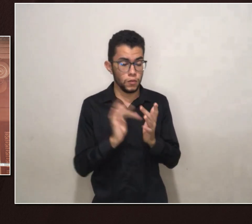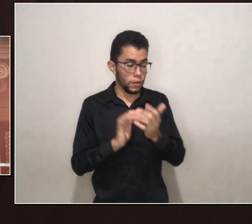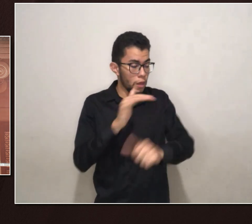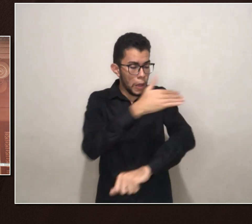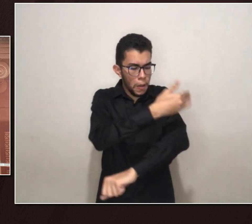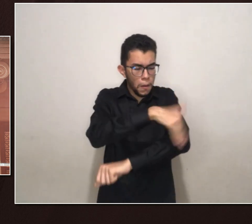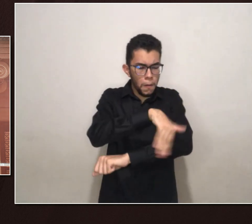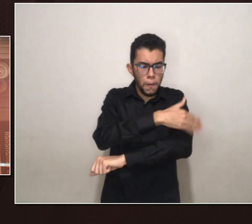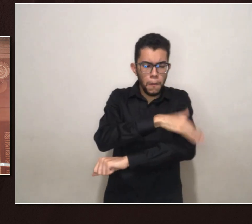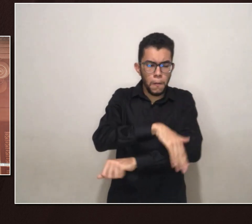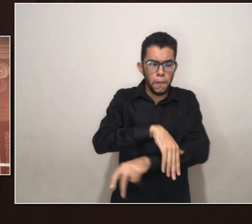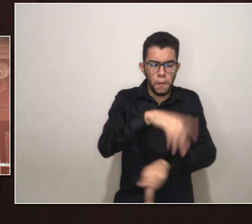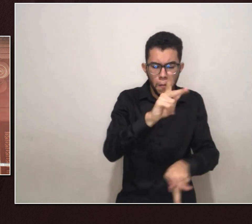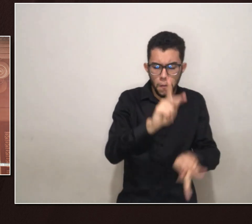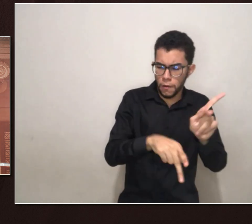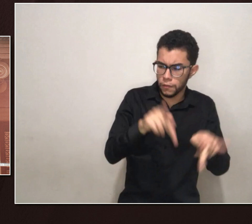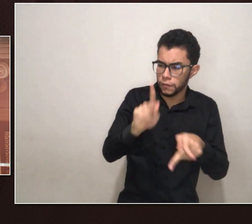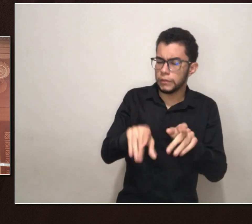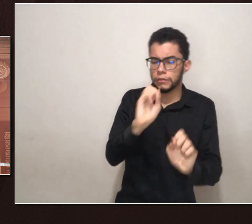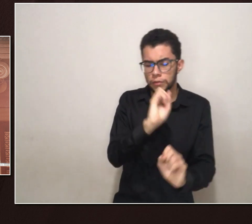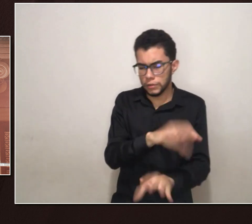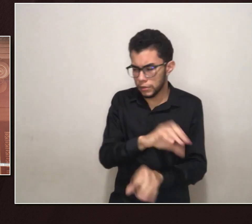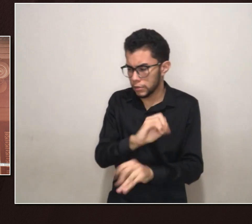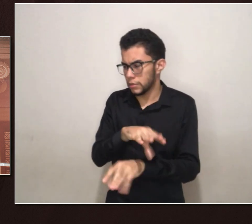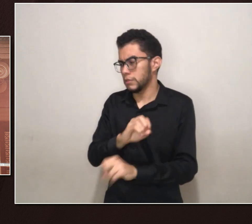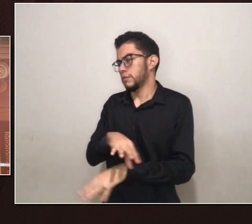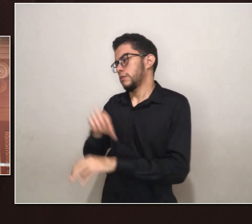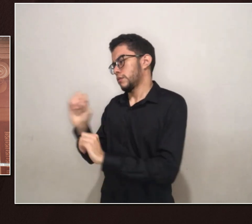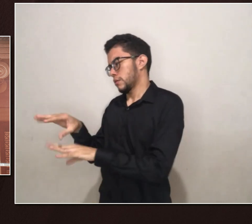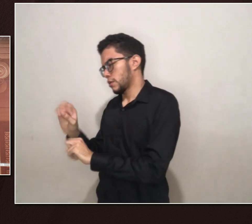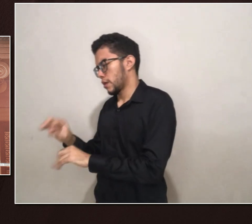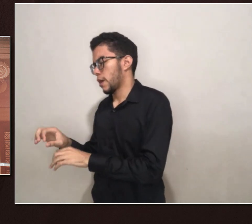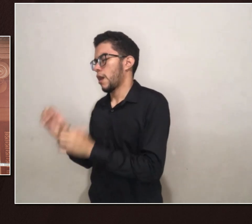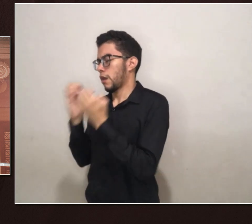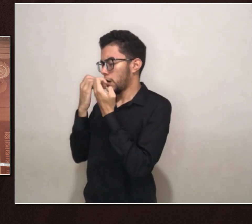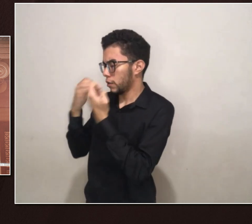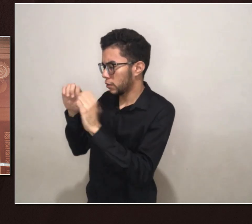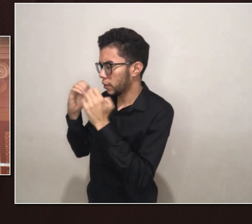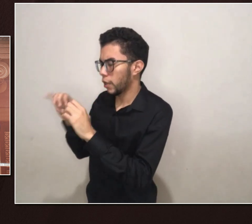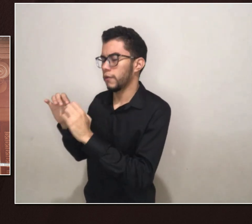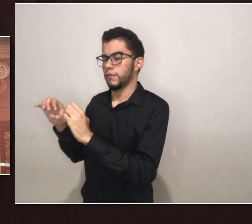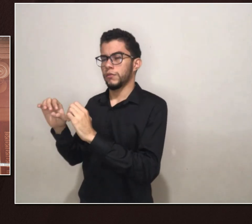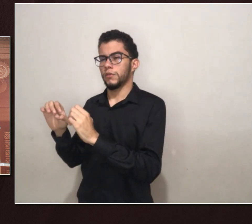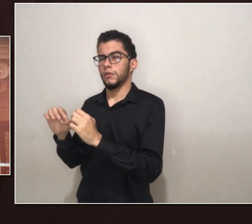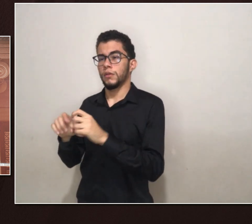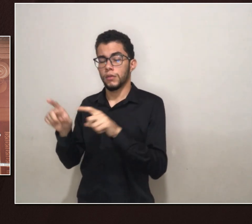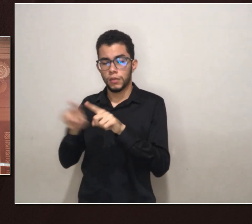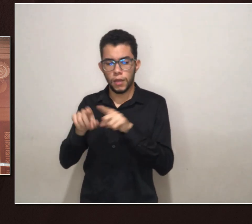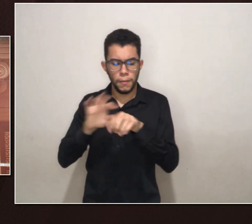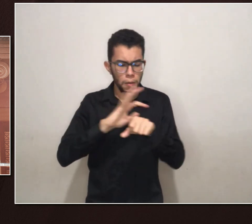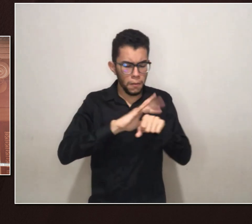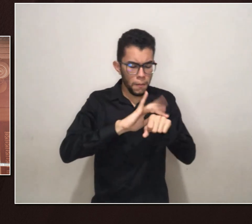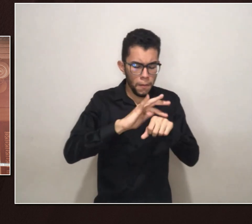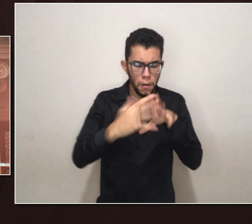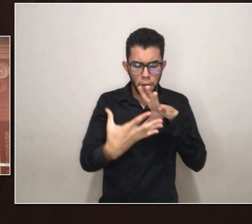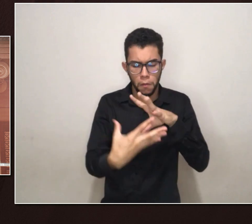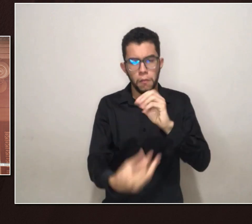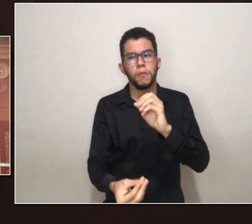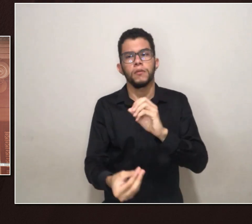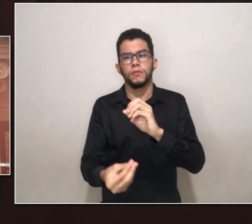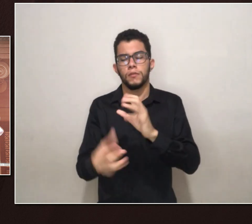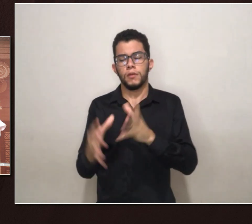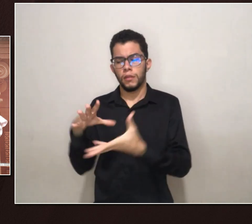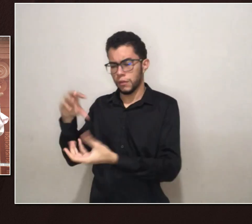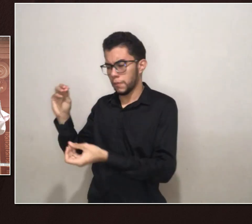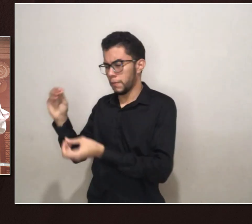povoados, ensinando nas sinagogas, pregando o evangelho do reino e curando toda sorte de doenças e enfermidades.